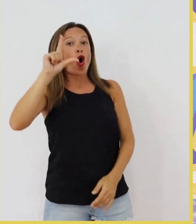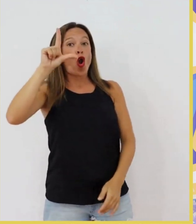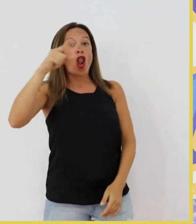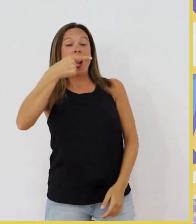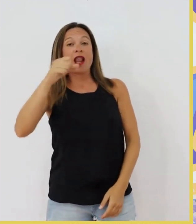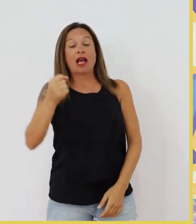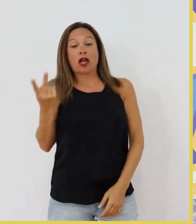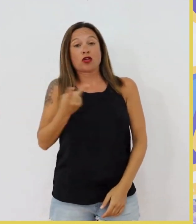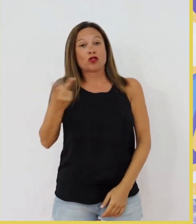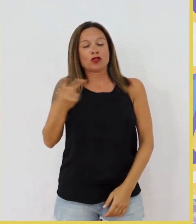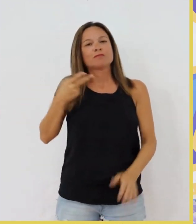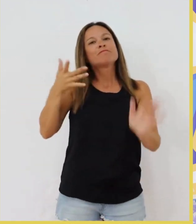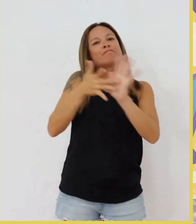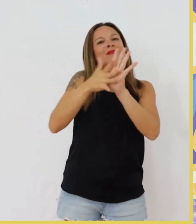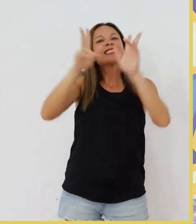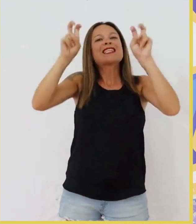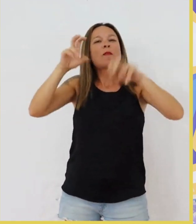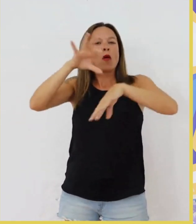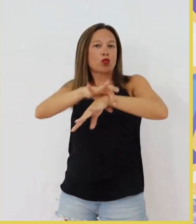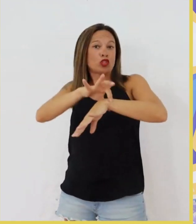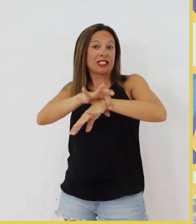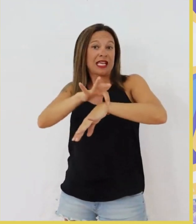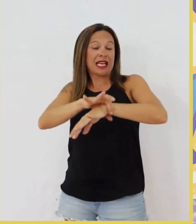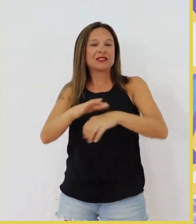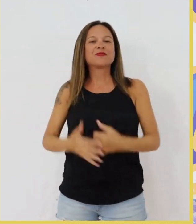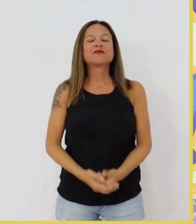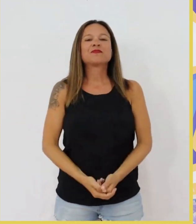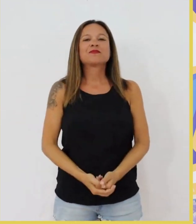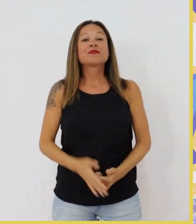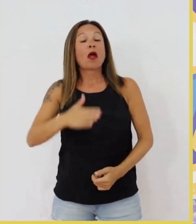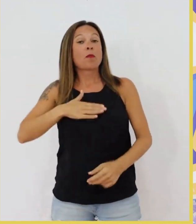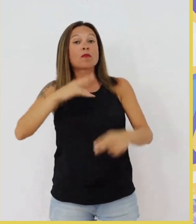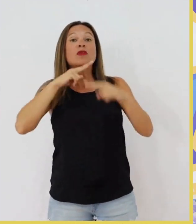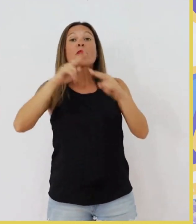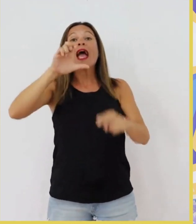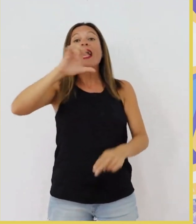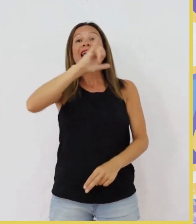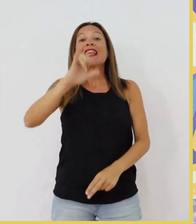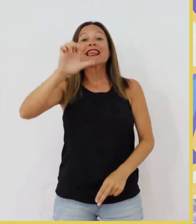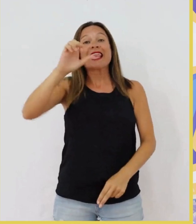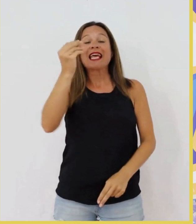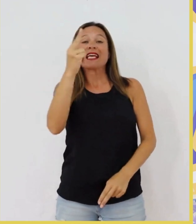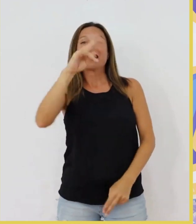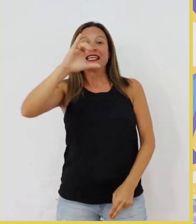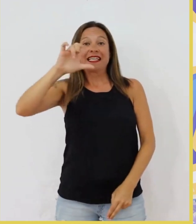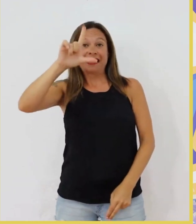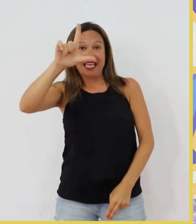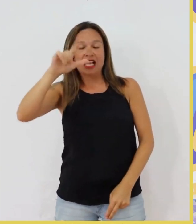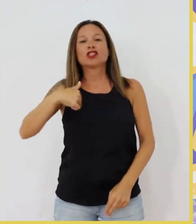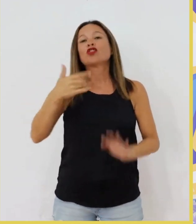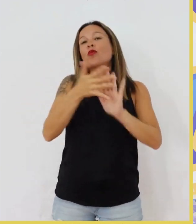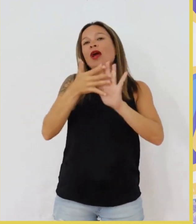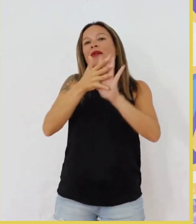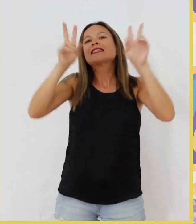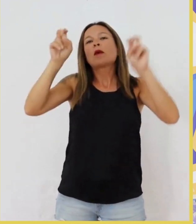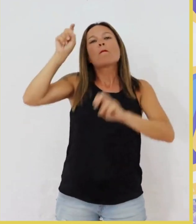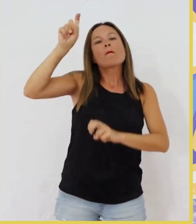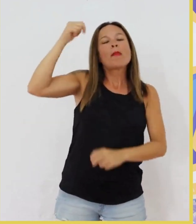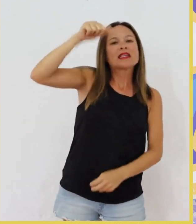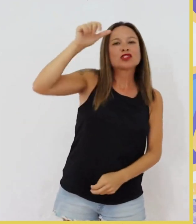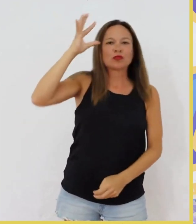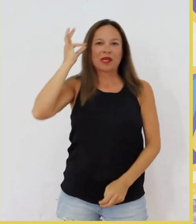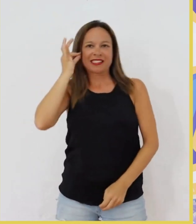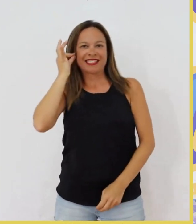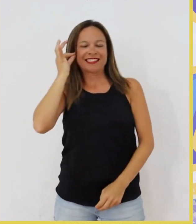es María. Mi nombre es Olga. Y nosotras vamos a hablar sobre las pulseras.